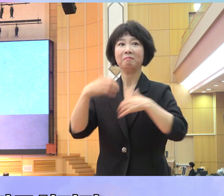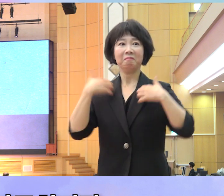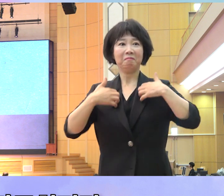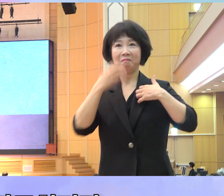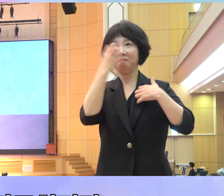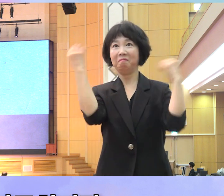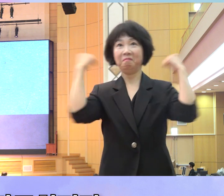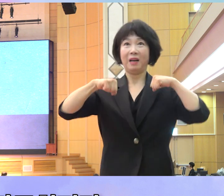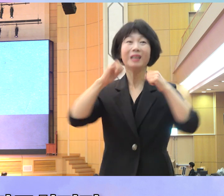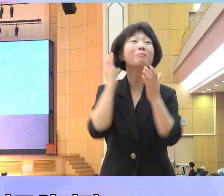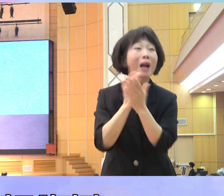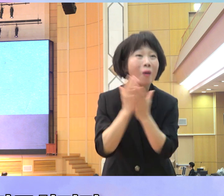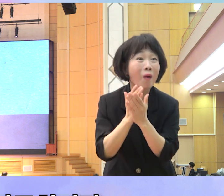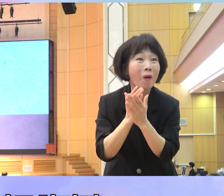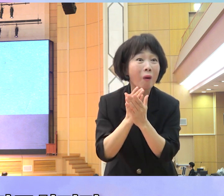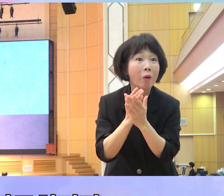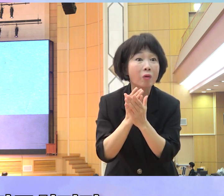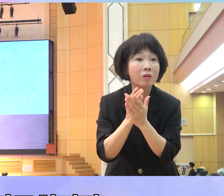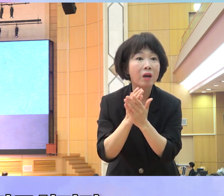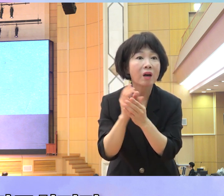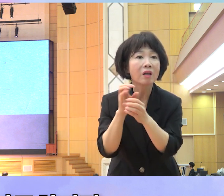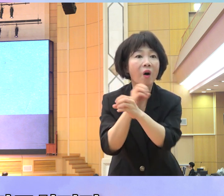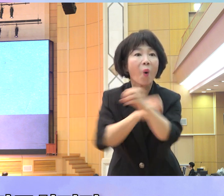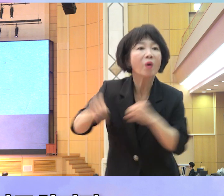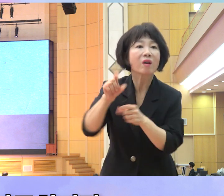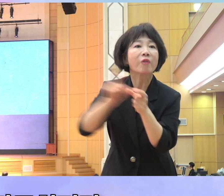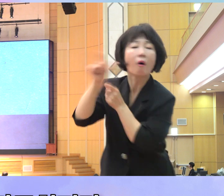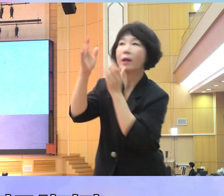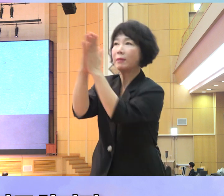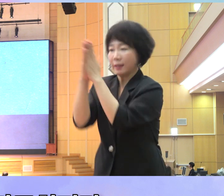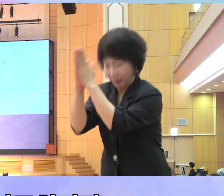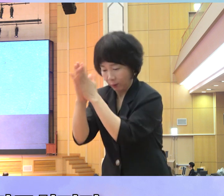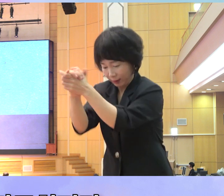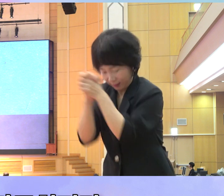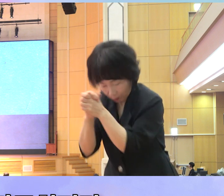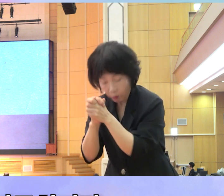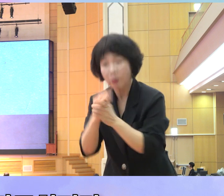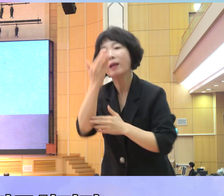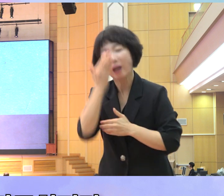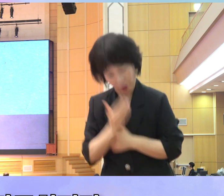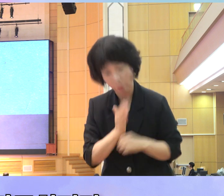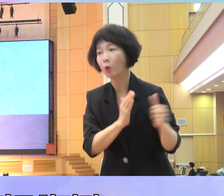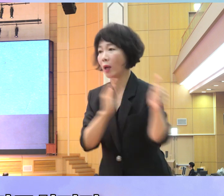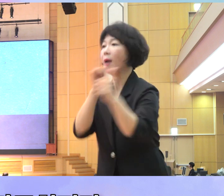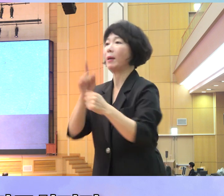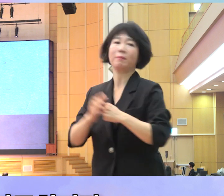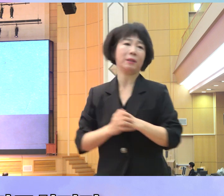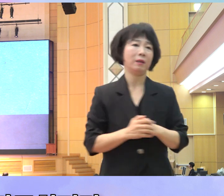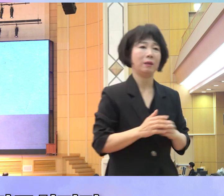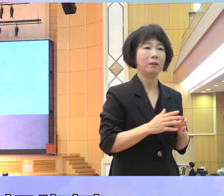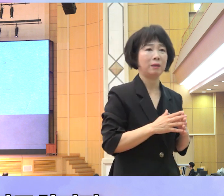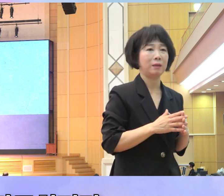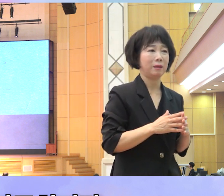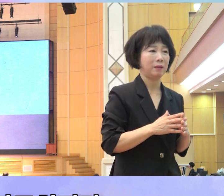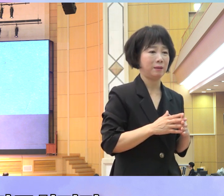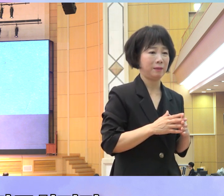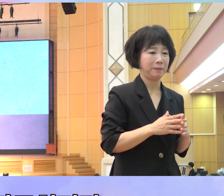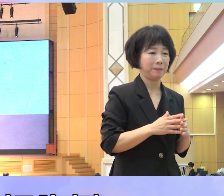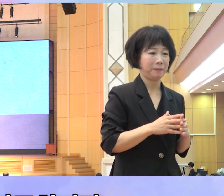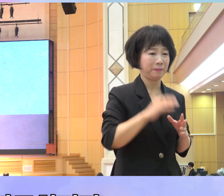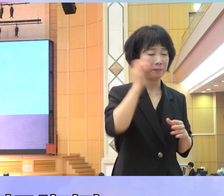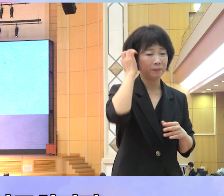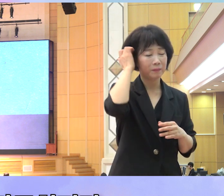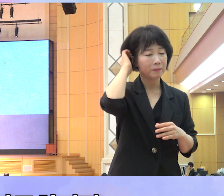제자들을 위해서 이럴 땐 이렇게 해야 된다라고 본을 보이시는 거예요. 직접. 기적이 생기고 능력을 입으면 그